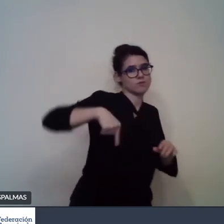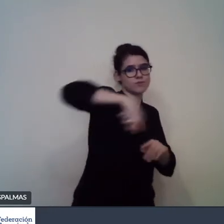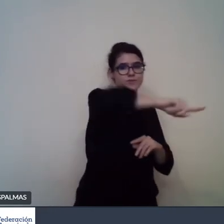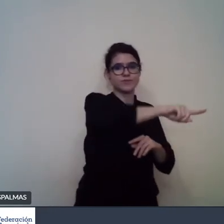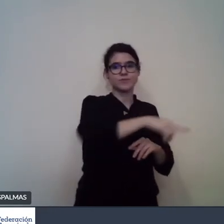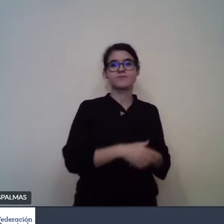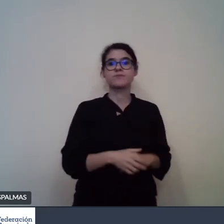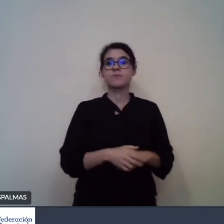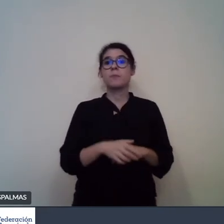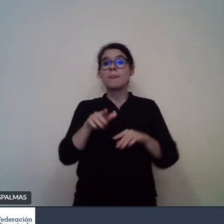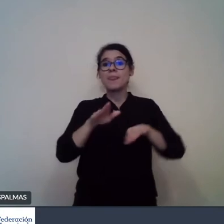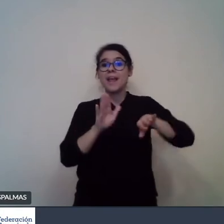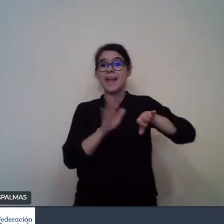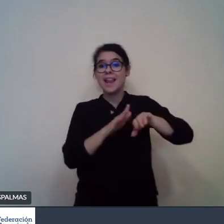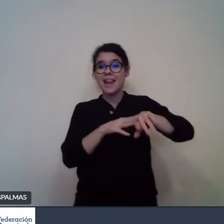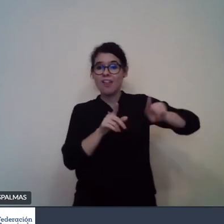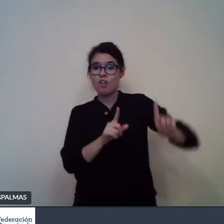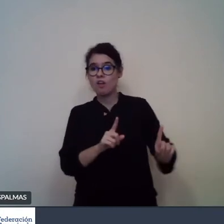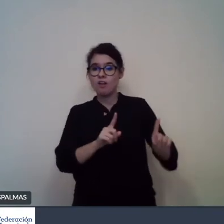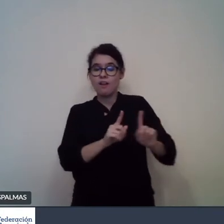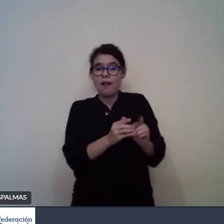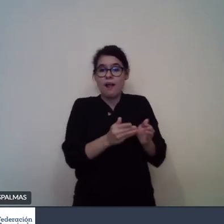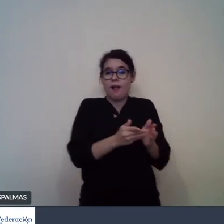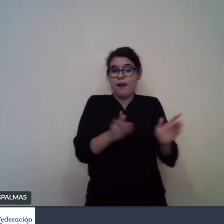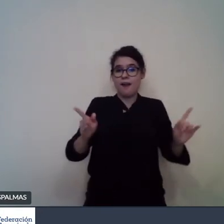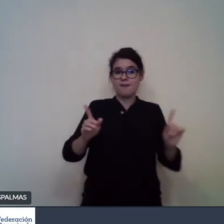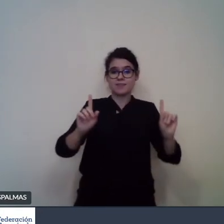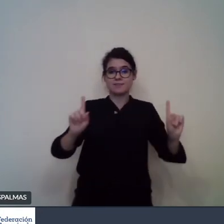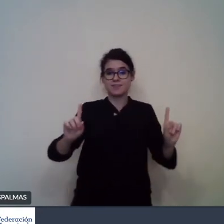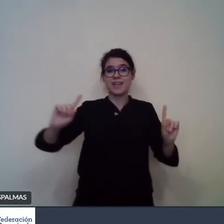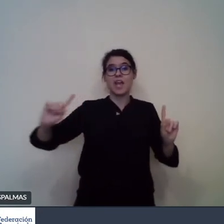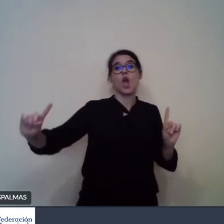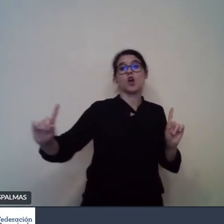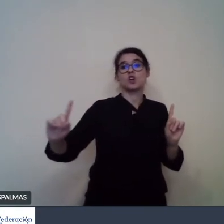se abre, o bien aquí, y el del lado contrario va al bloque directo lateral.